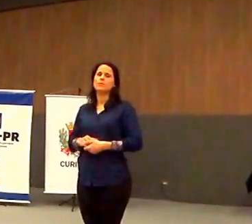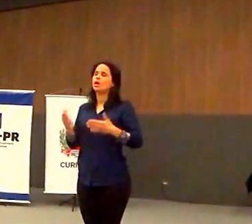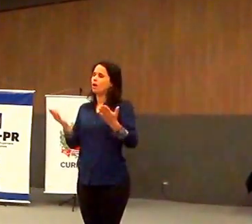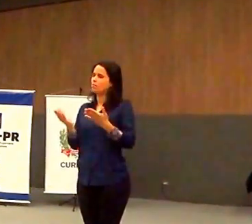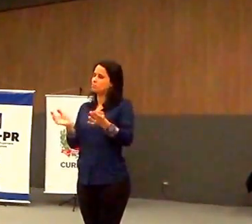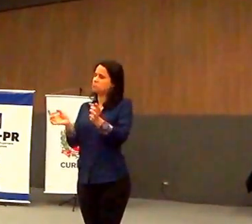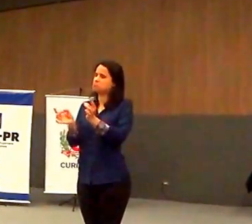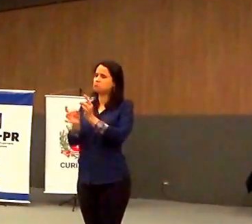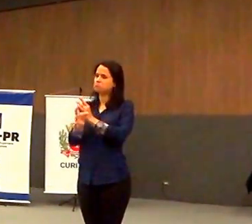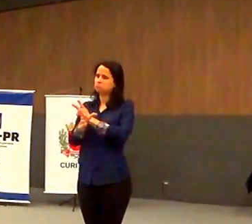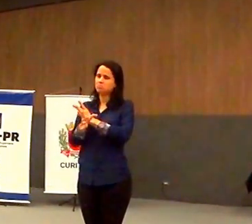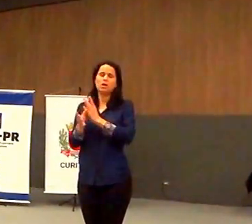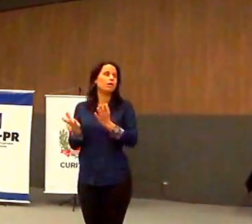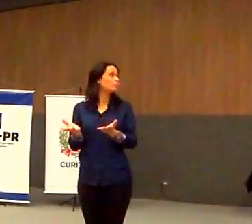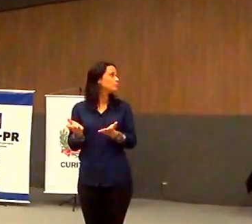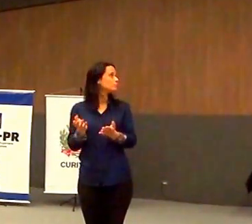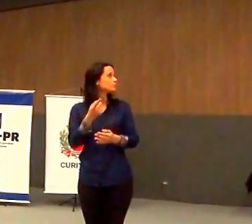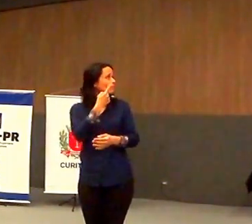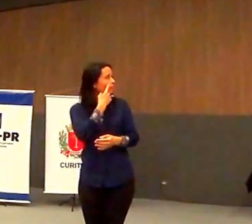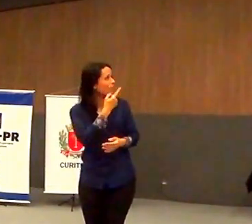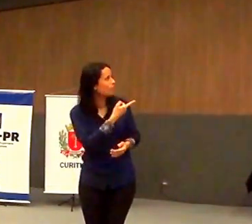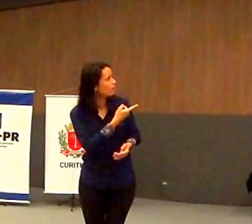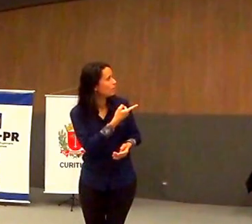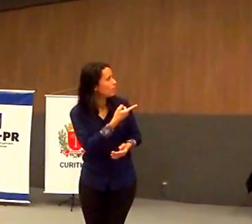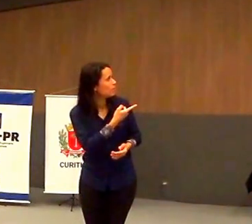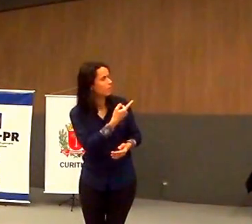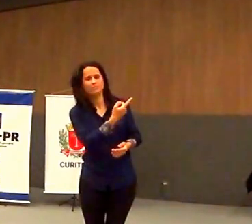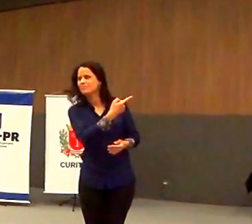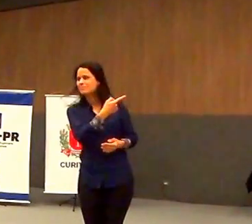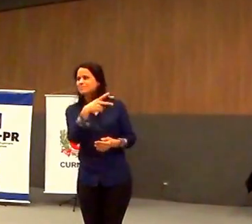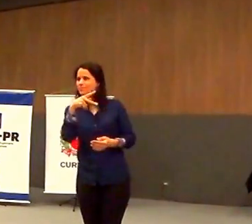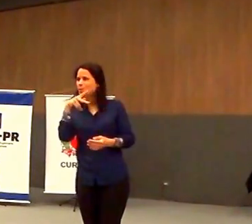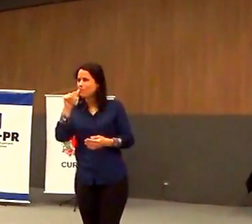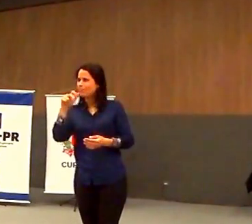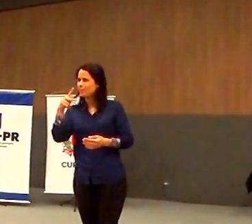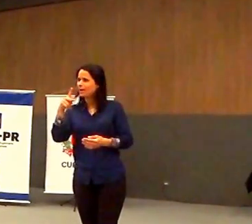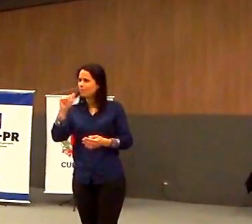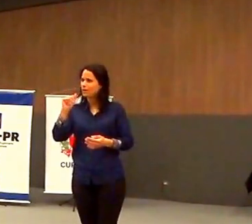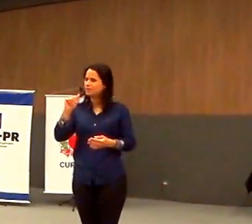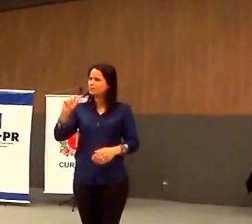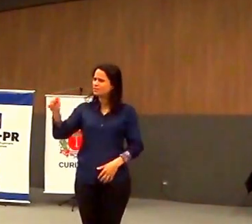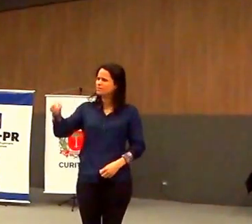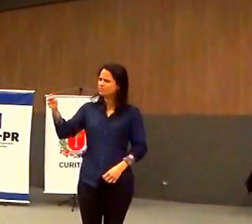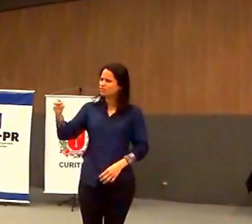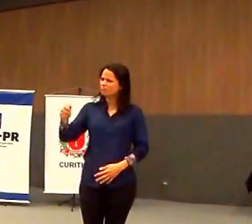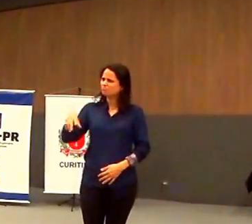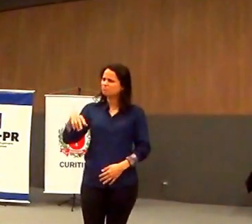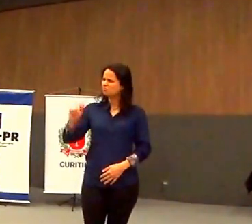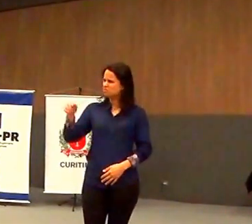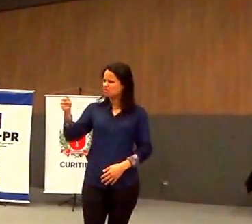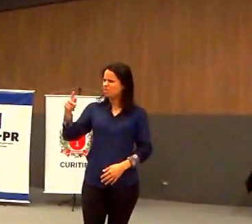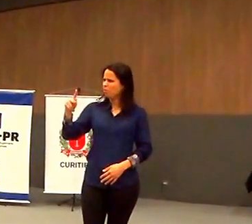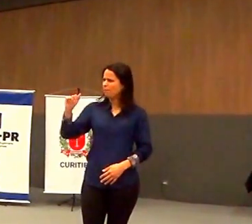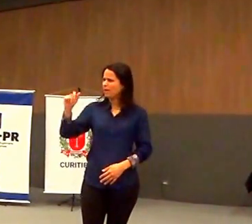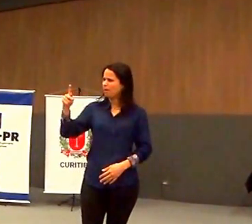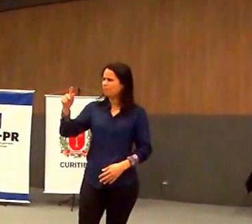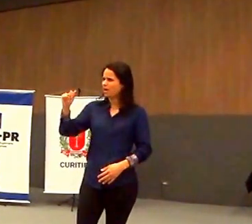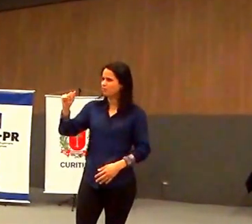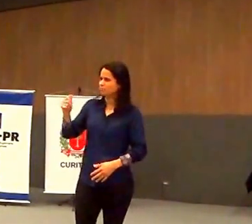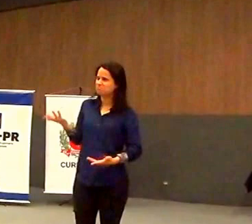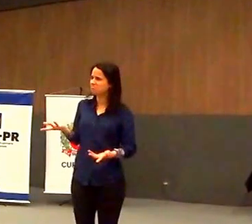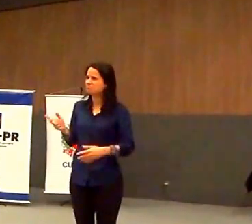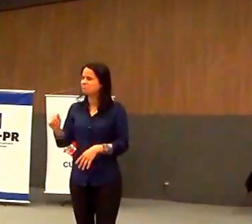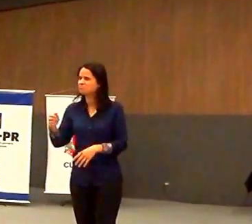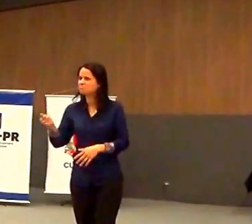Finalizando, né? João Paulo II, né? Ele quase... João Paulo II, ele faleceu em abril de 2005, e